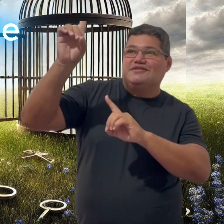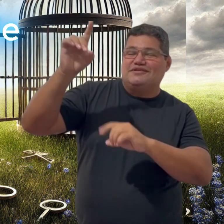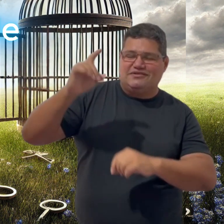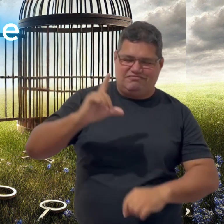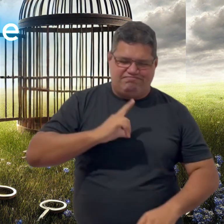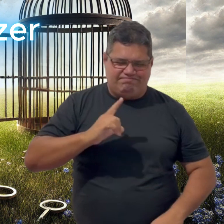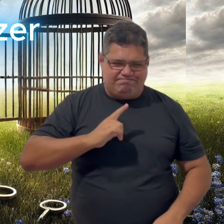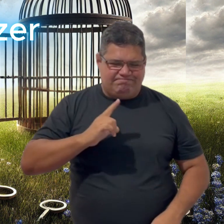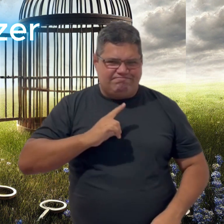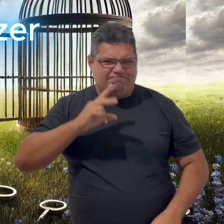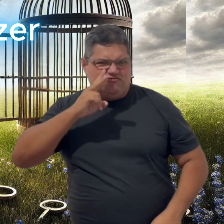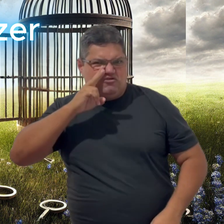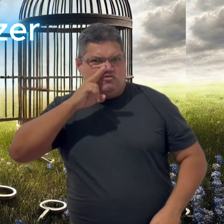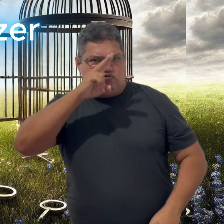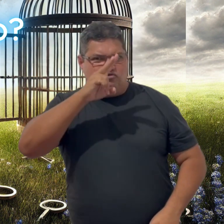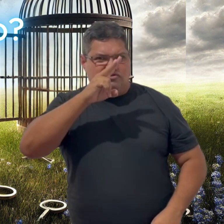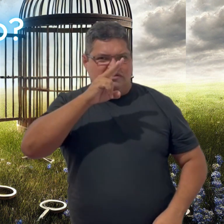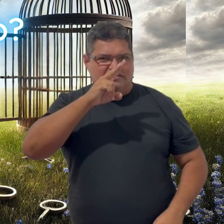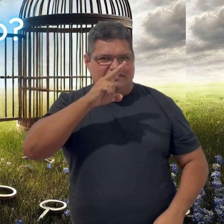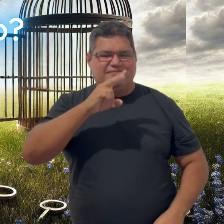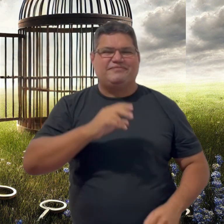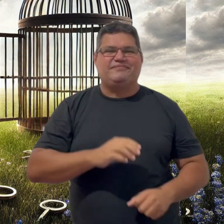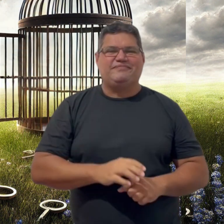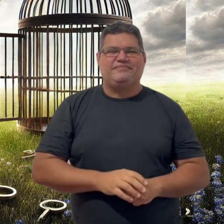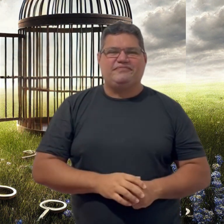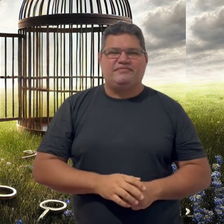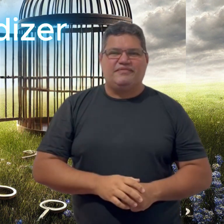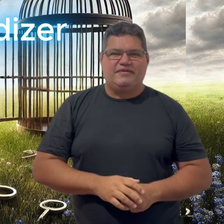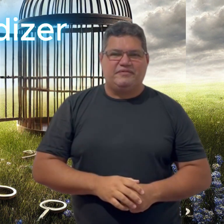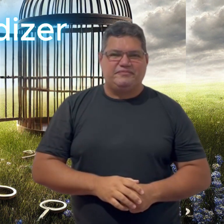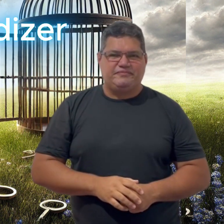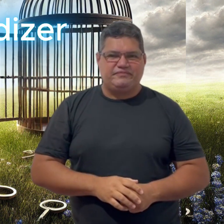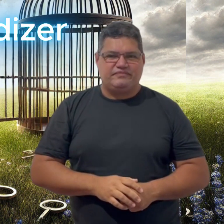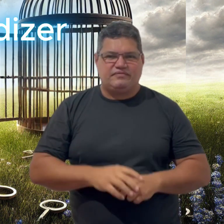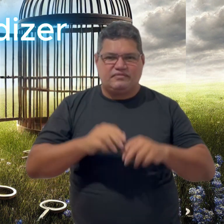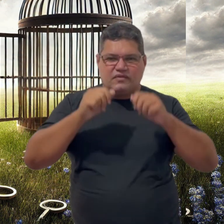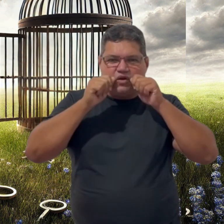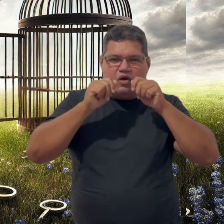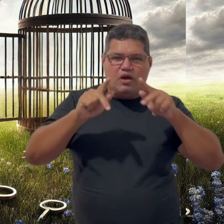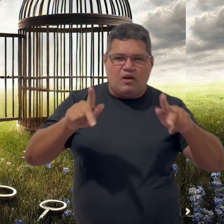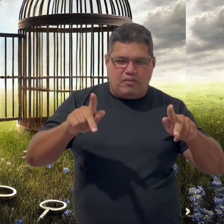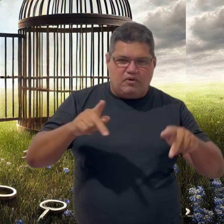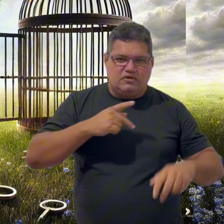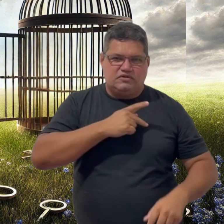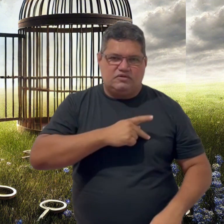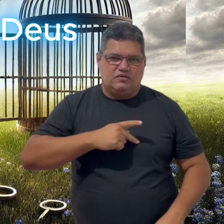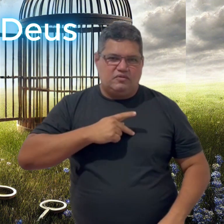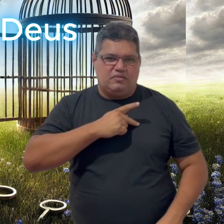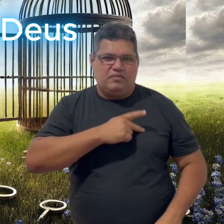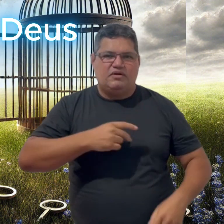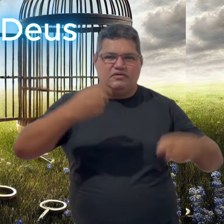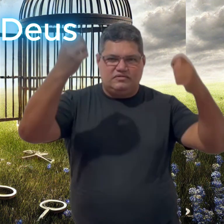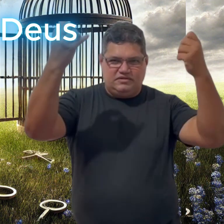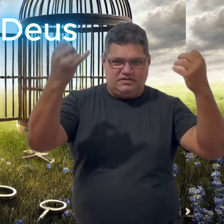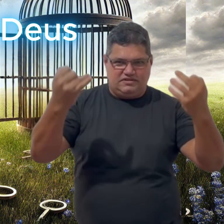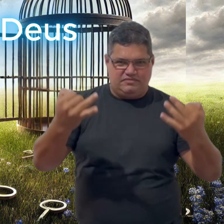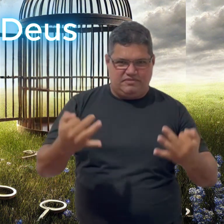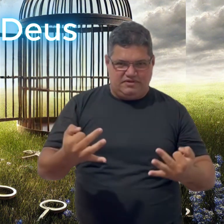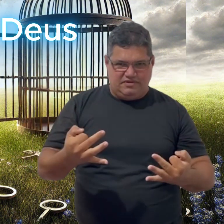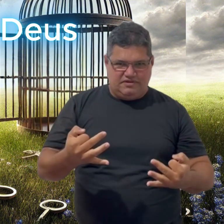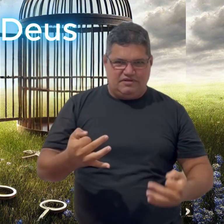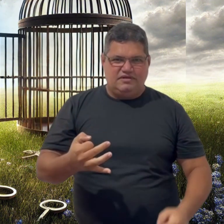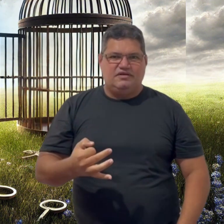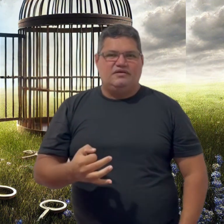O que ele queria dizer com isso? Ele queria dizer que o poder de